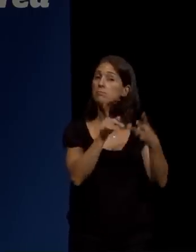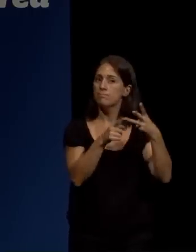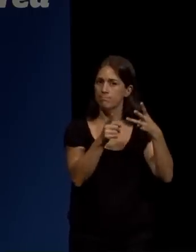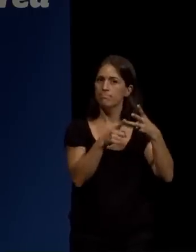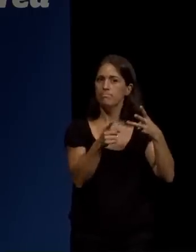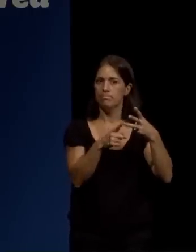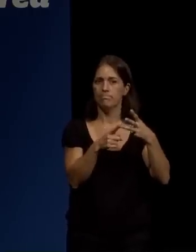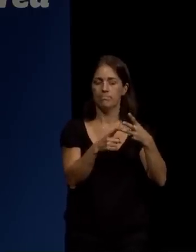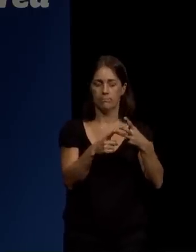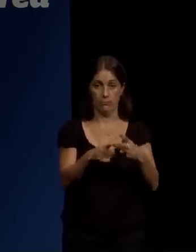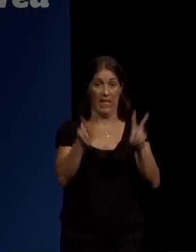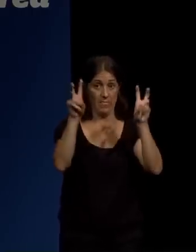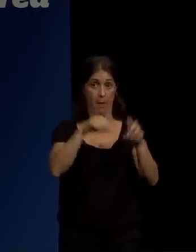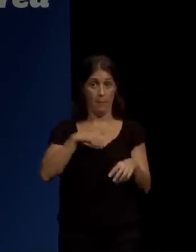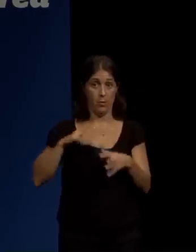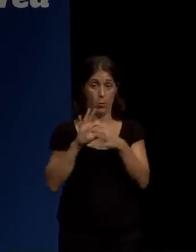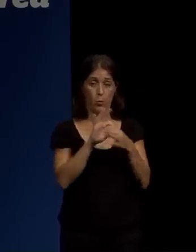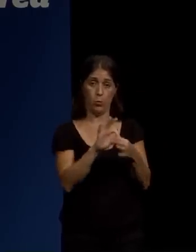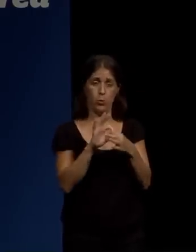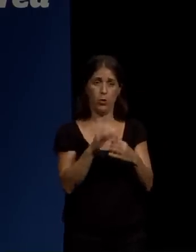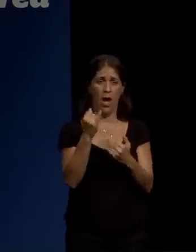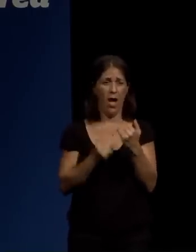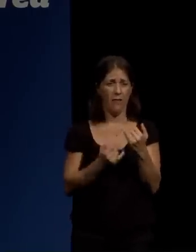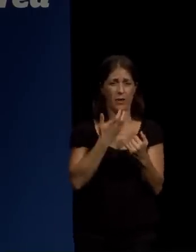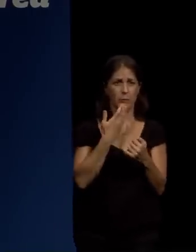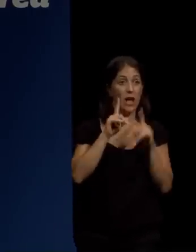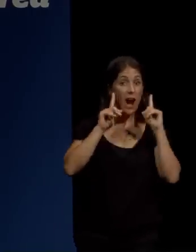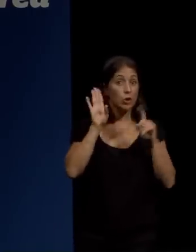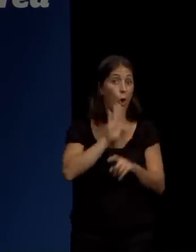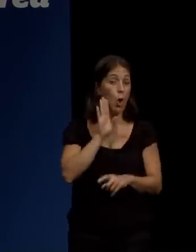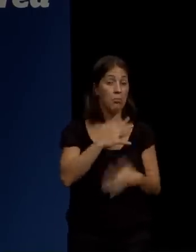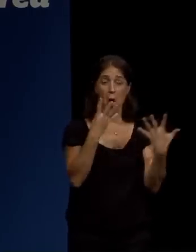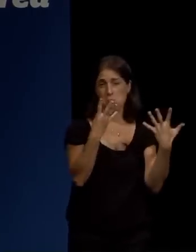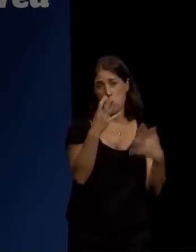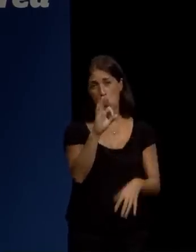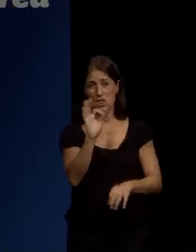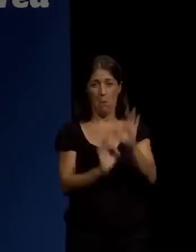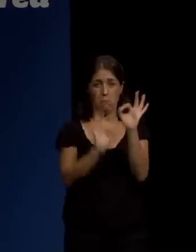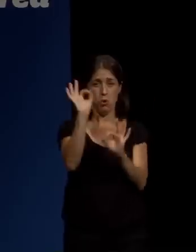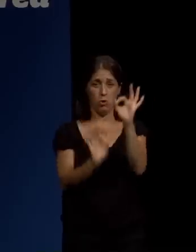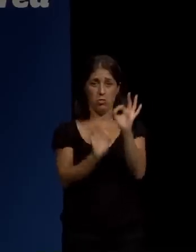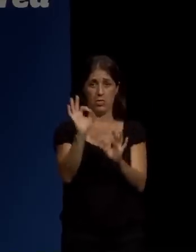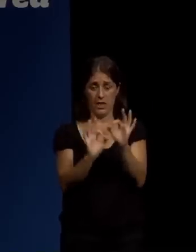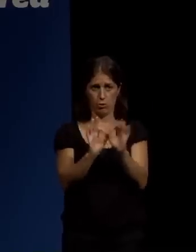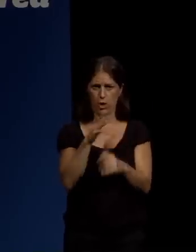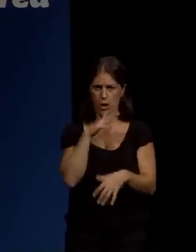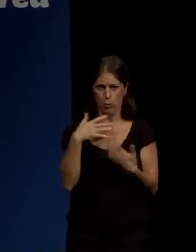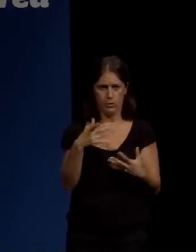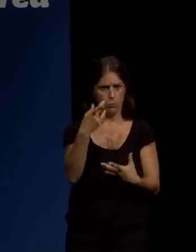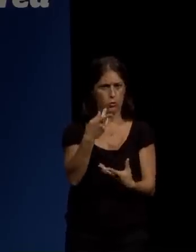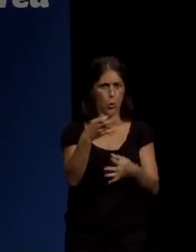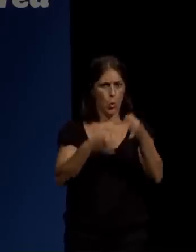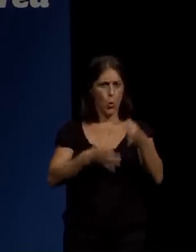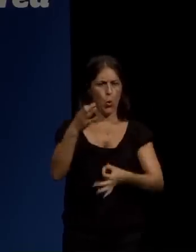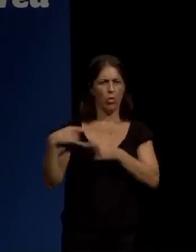a raíz da privatización. Casi o 90% dos casos de corrupción abertos neste país e causas xudiciais abertas neste país